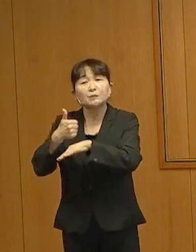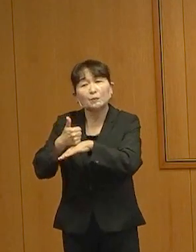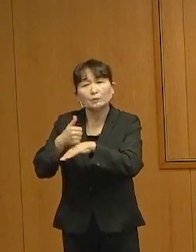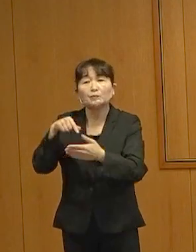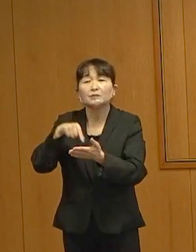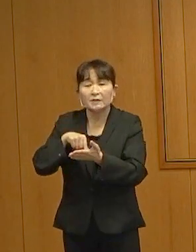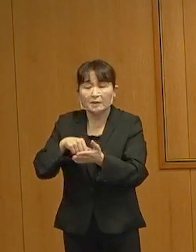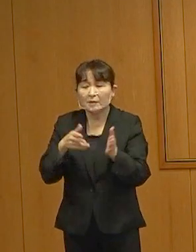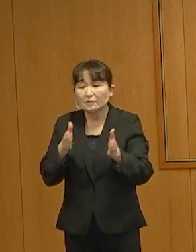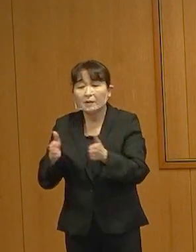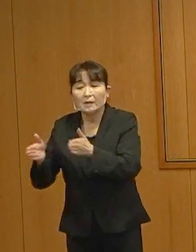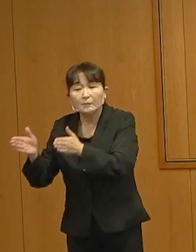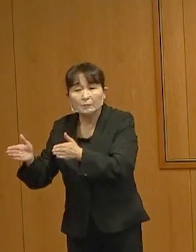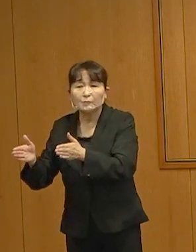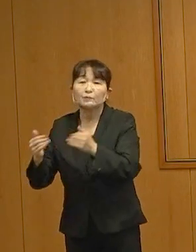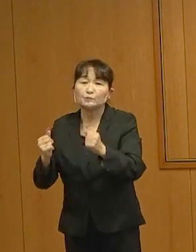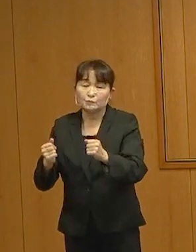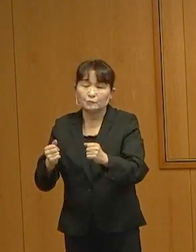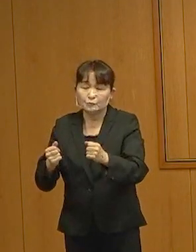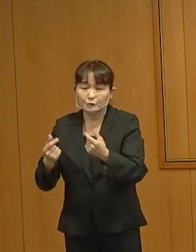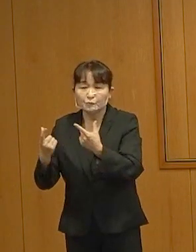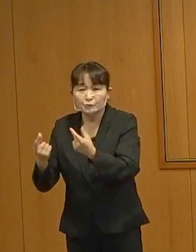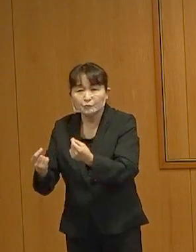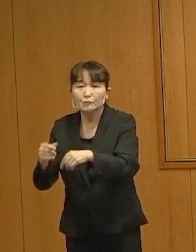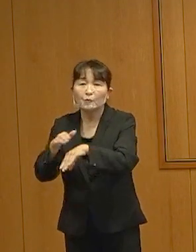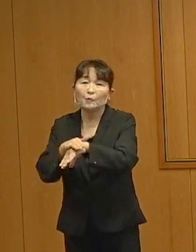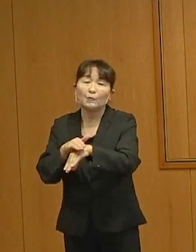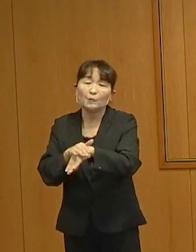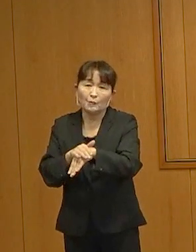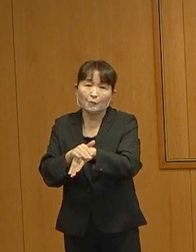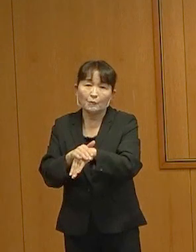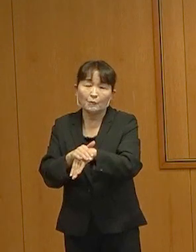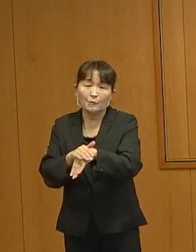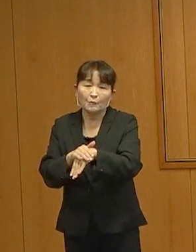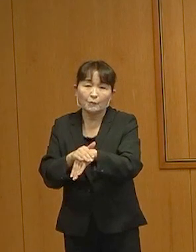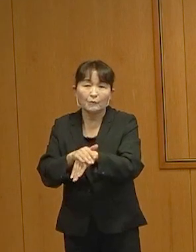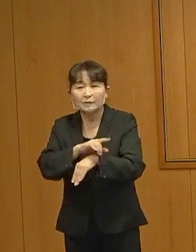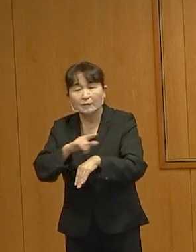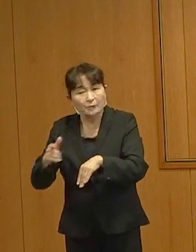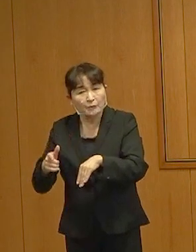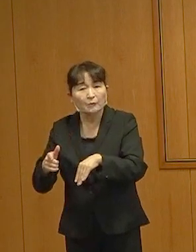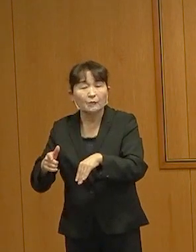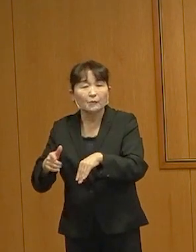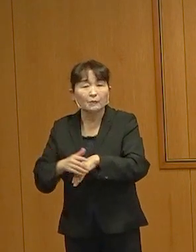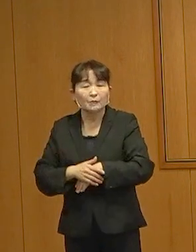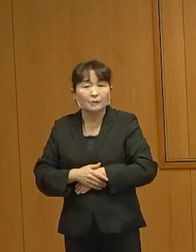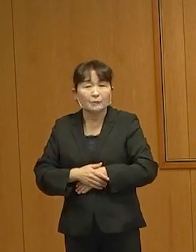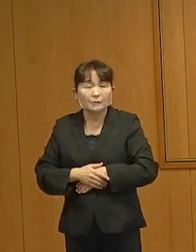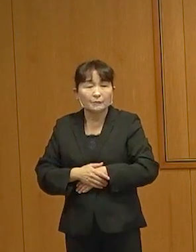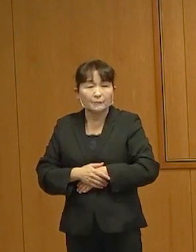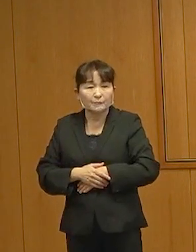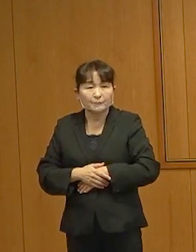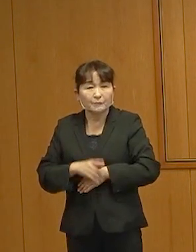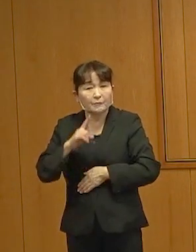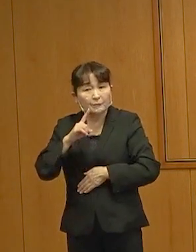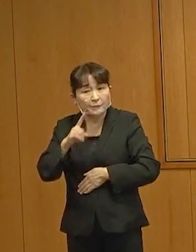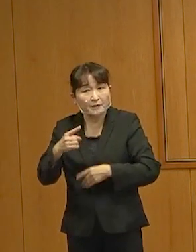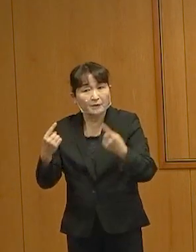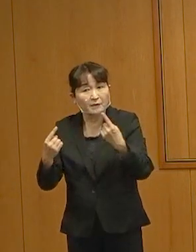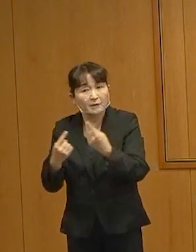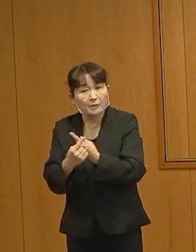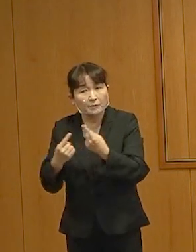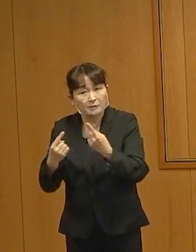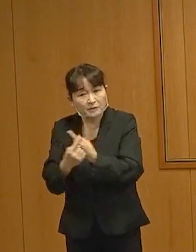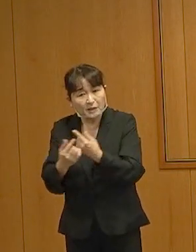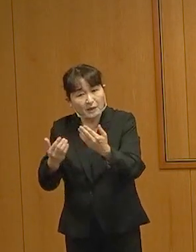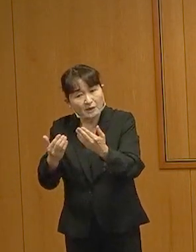か、ここは一回、まあ、担当課に取材した段階では、まあ、ちょっと見直しがかなり必要